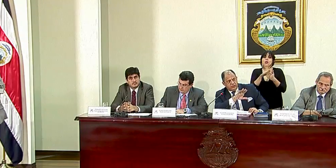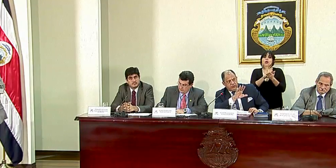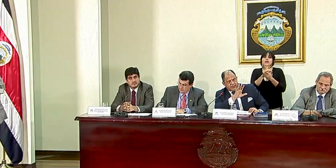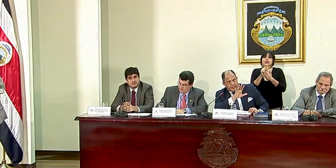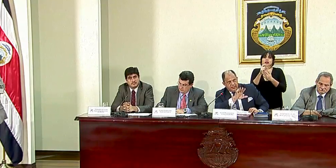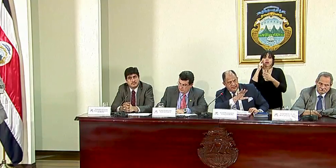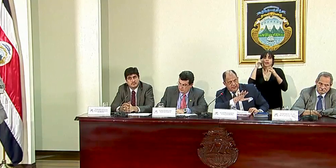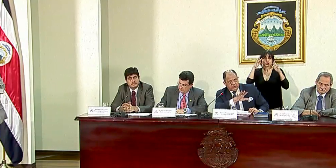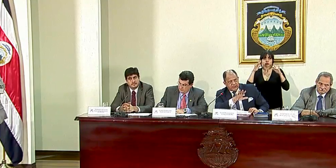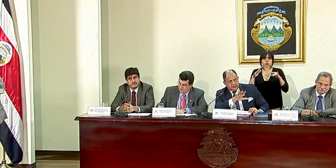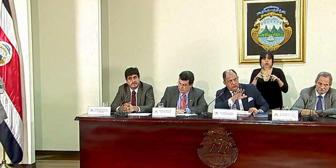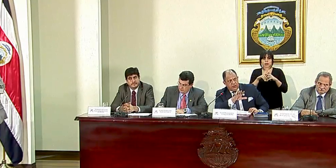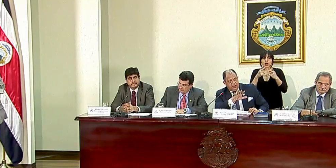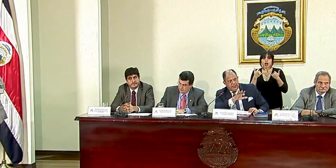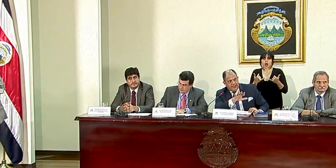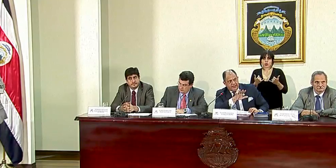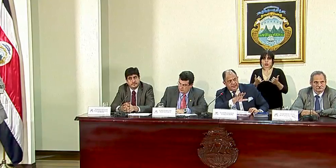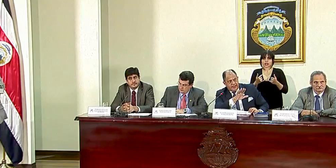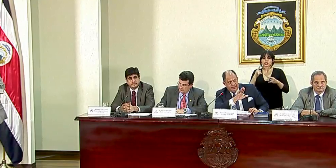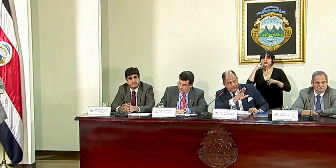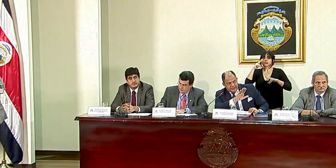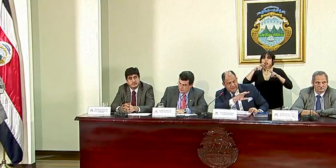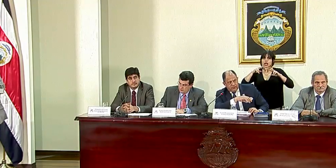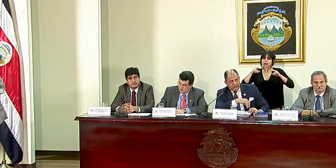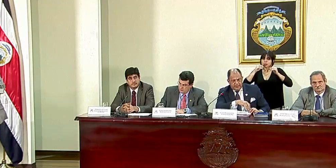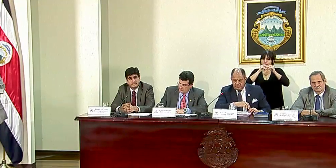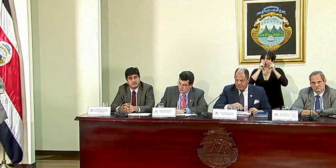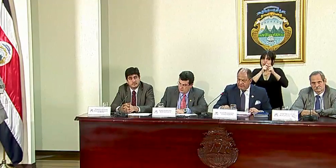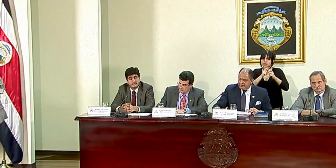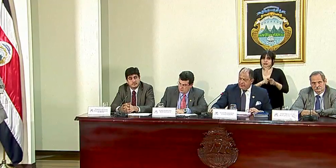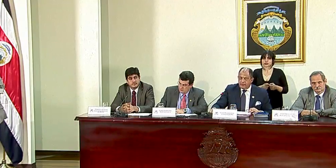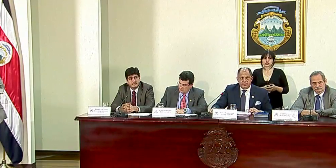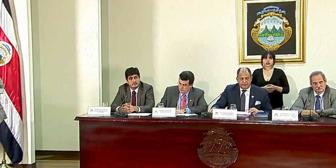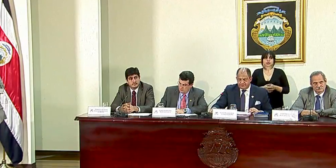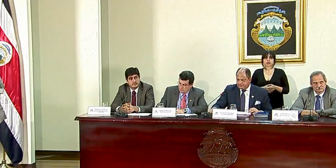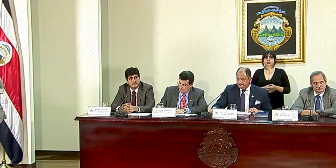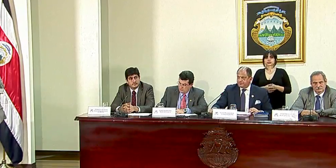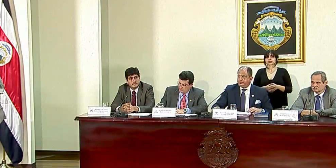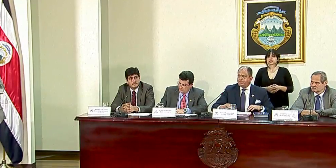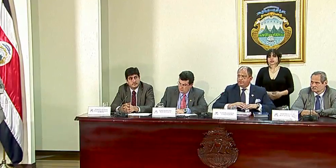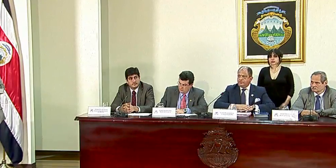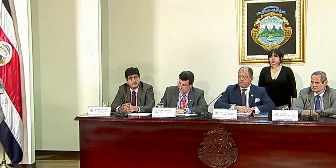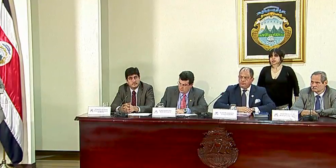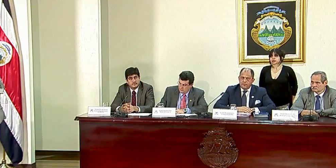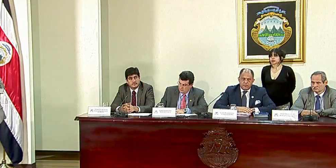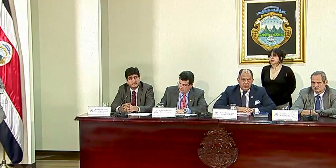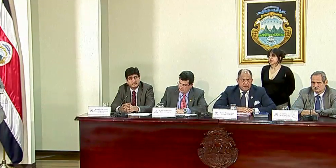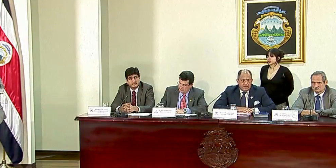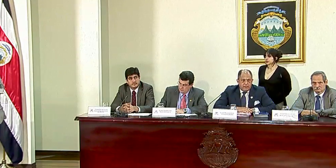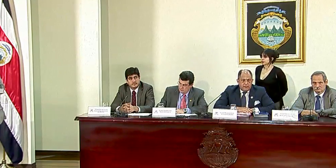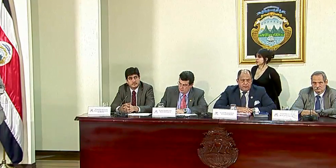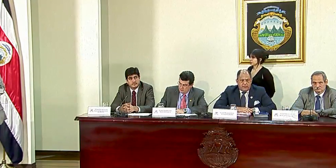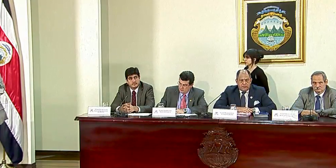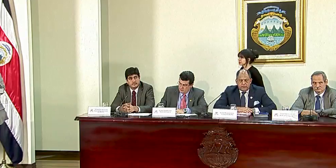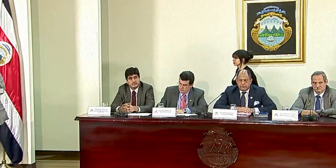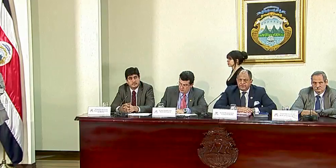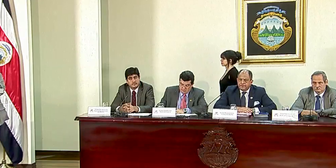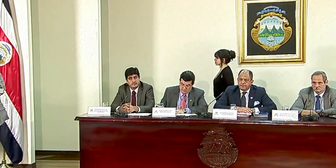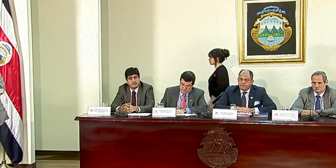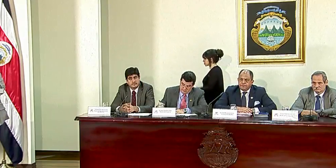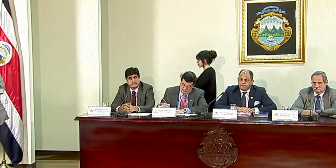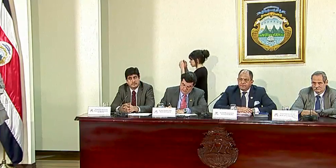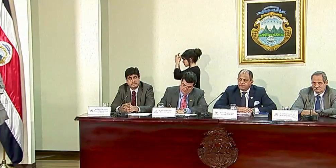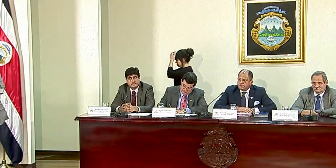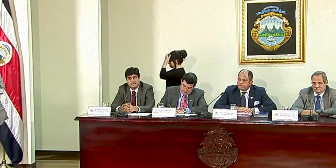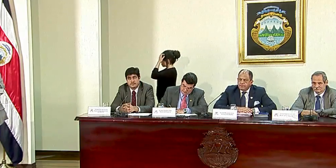afectadas por las lluvias y estamos haciendo el análisis ya específico al que me refería. Continuamos con las consultas. Radio Nacional,